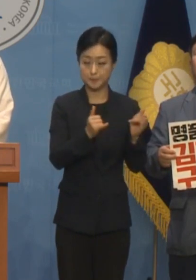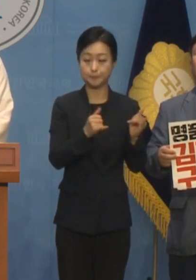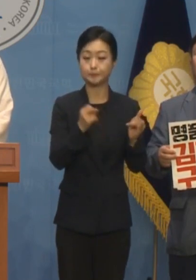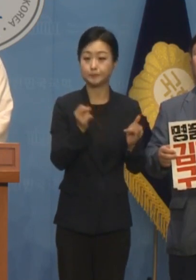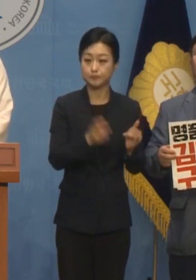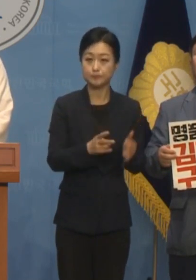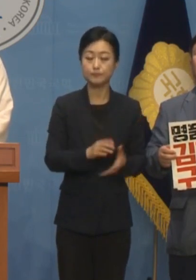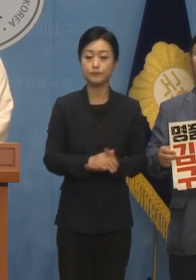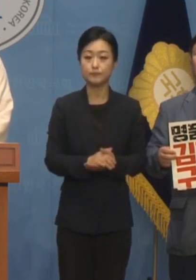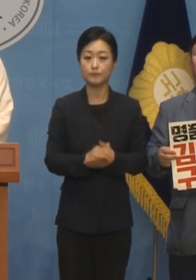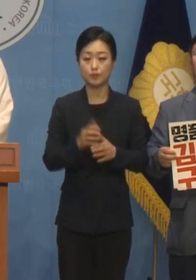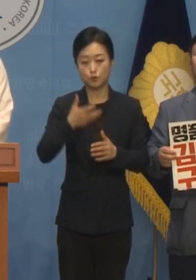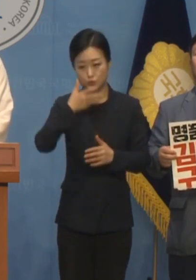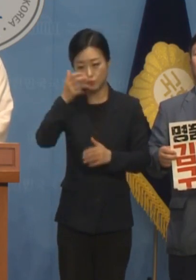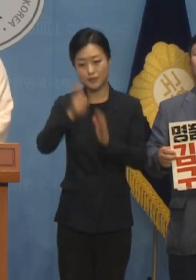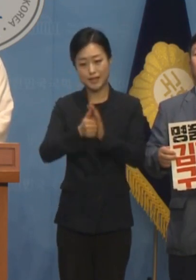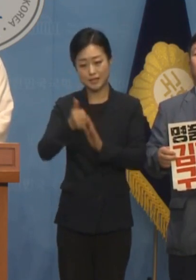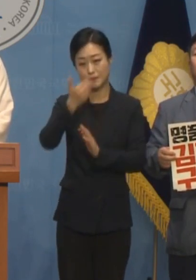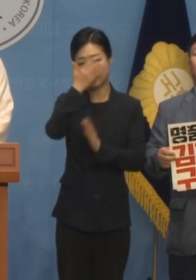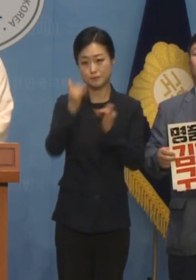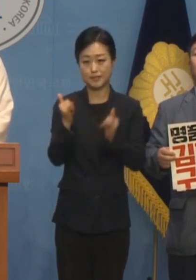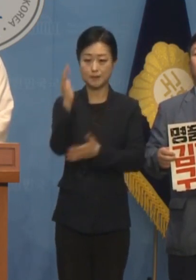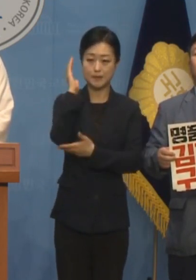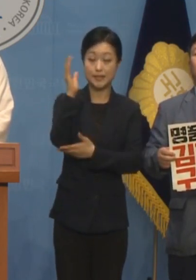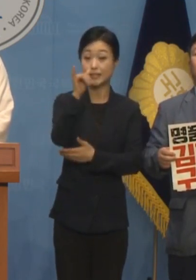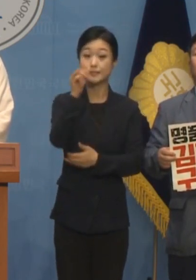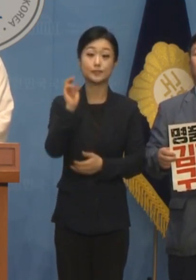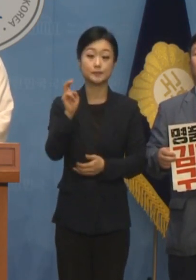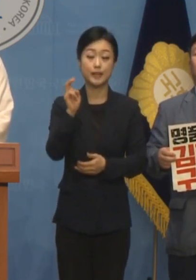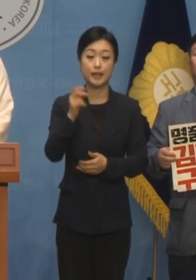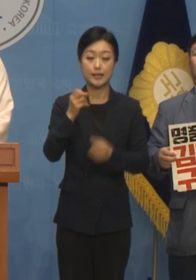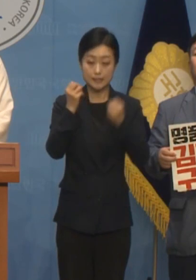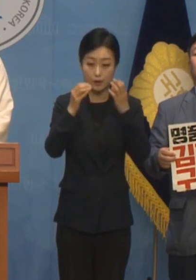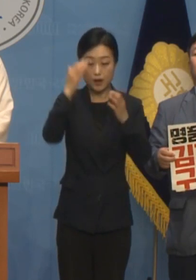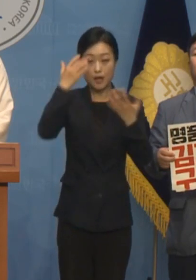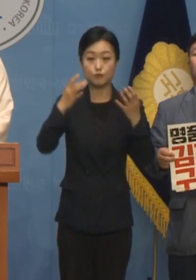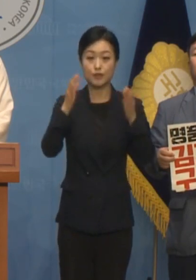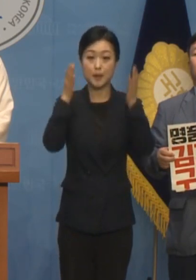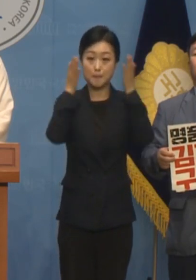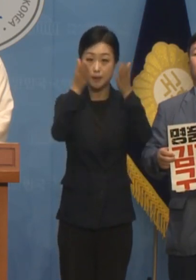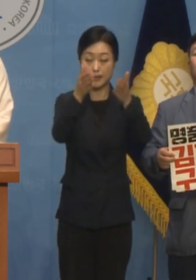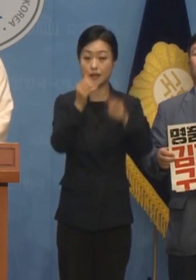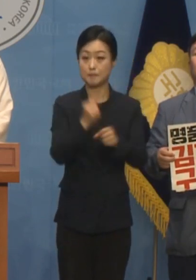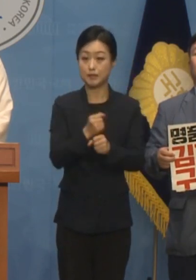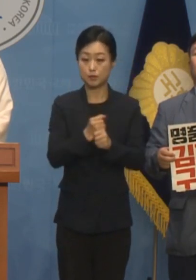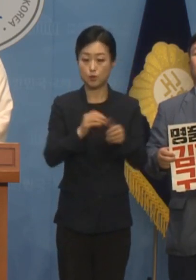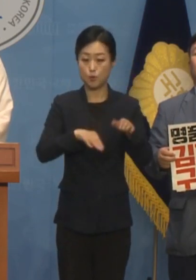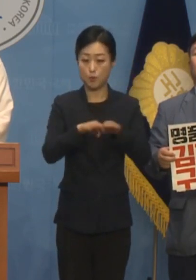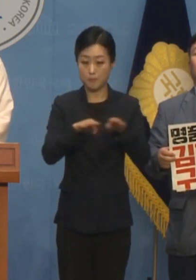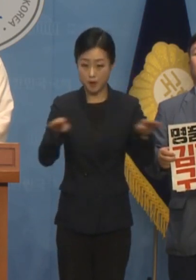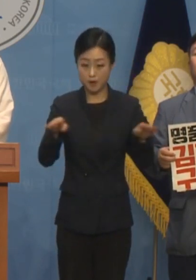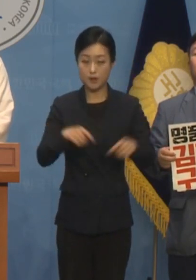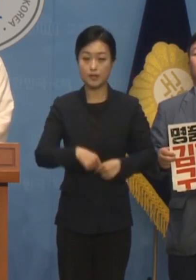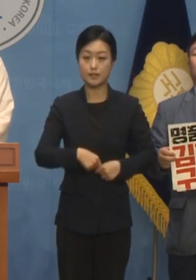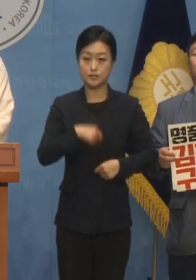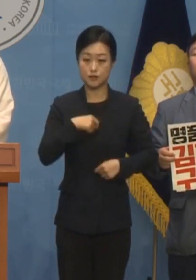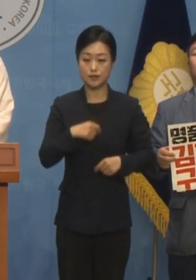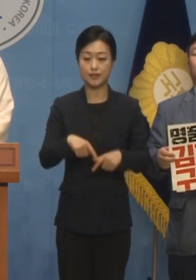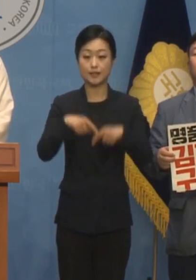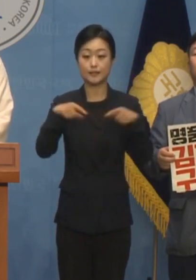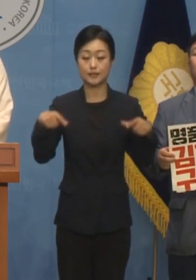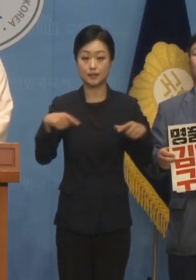꿈과 희망이 이야기되기를 희망합니다. 새로운 대한민국의 방향을 설정하고 공평과 정의가 넘실거리는